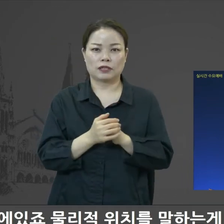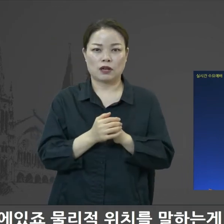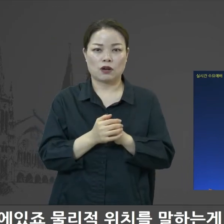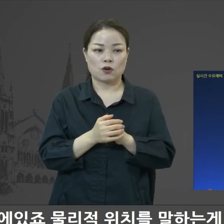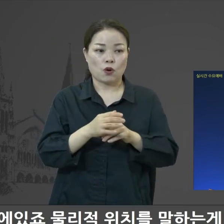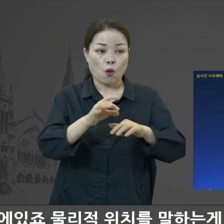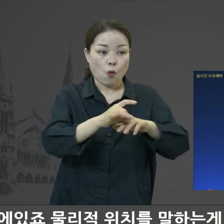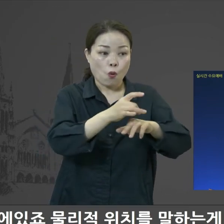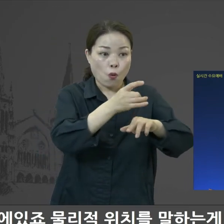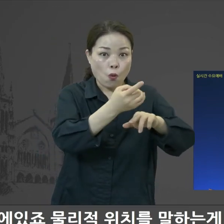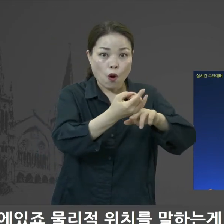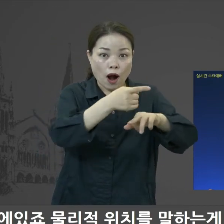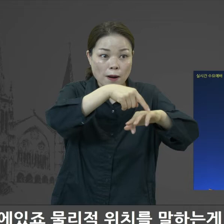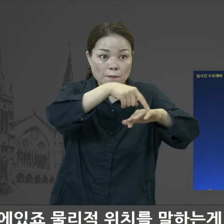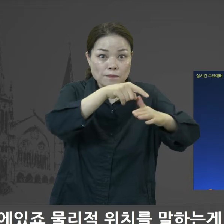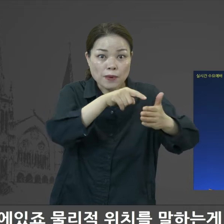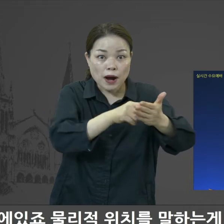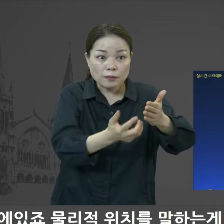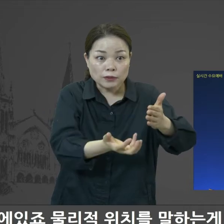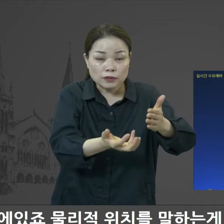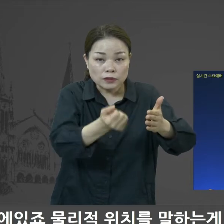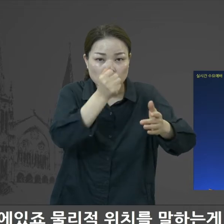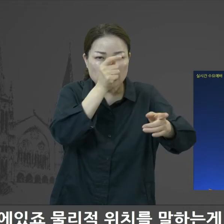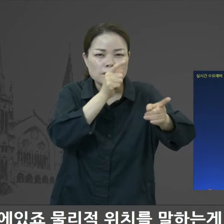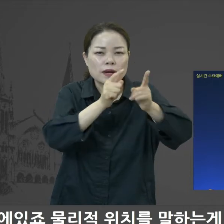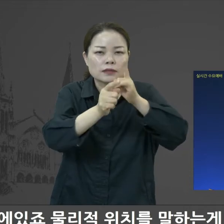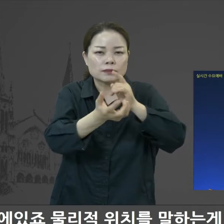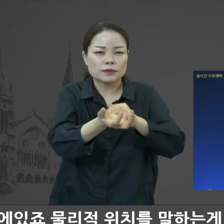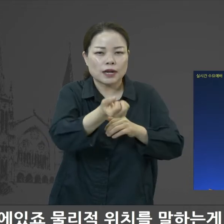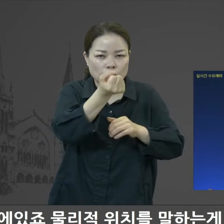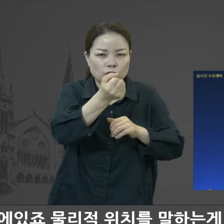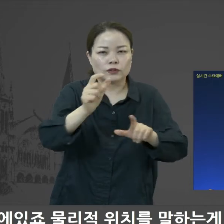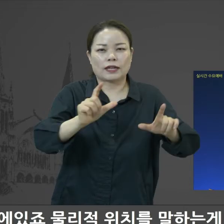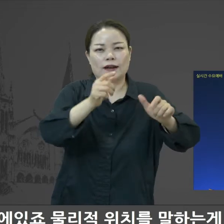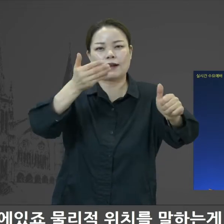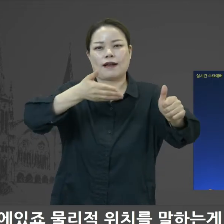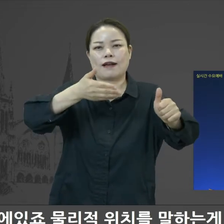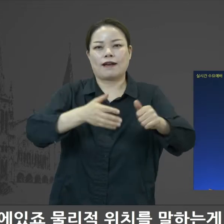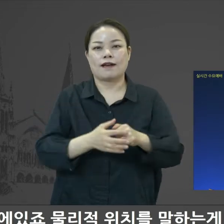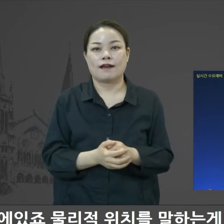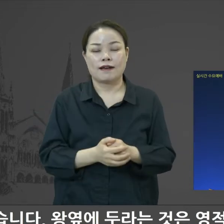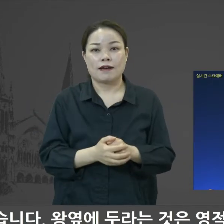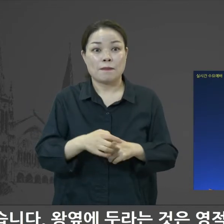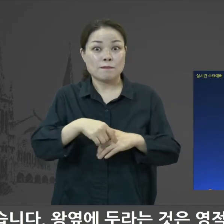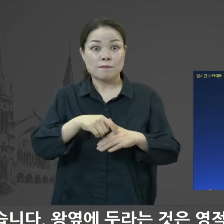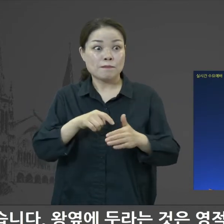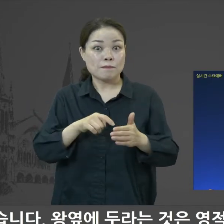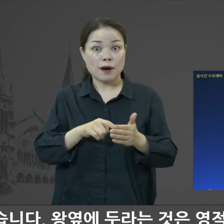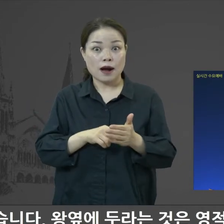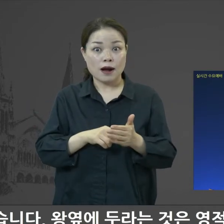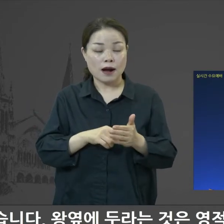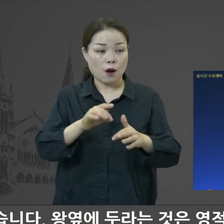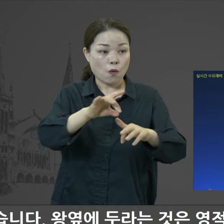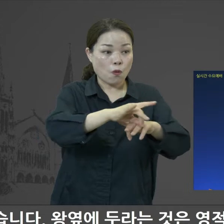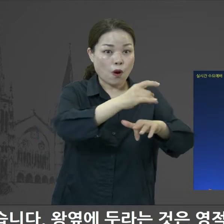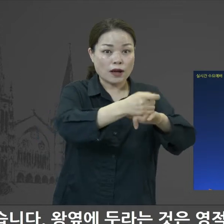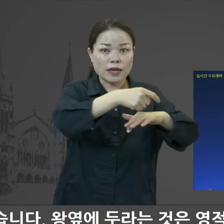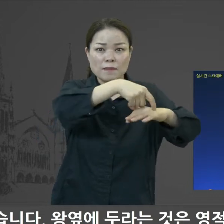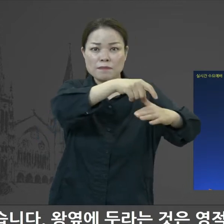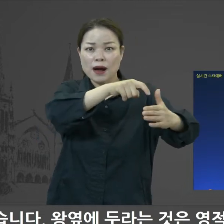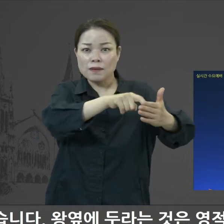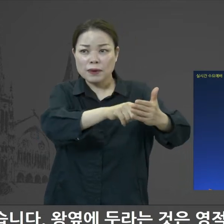왕 마음으로부터의 말씀의 위치를 보여주고 있는 것이죠. 마음에서, 왕의